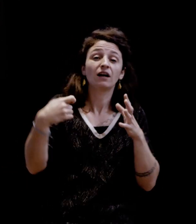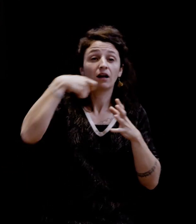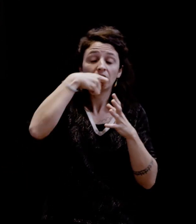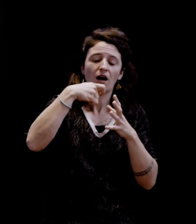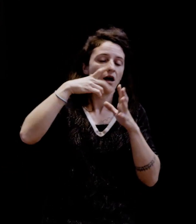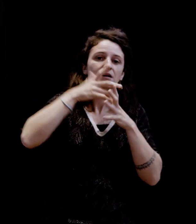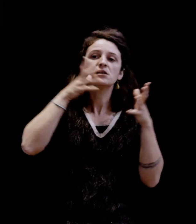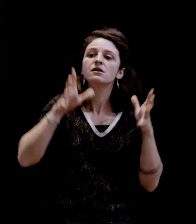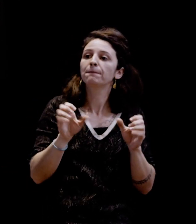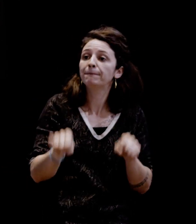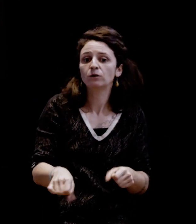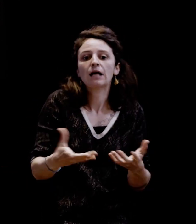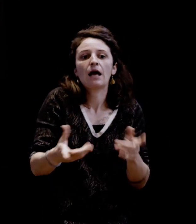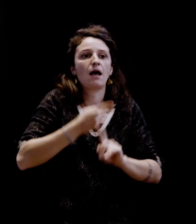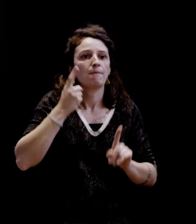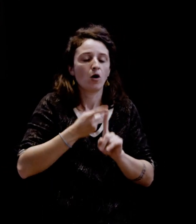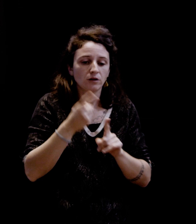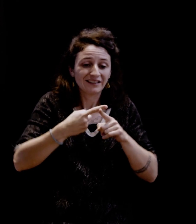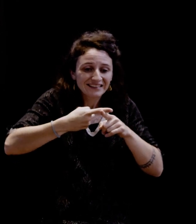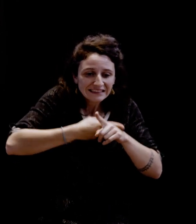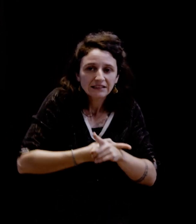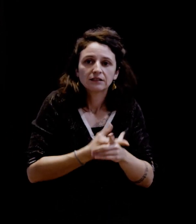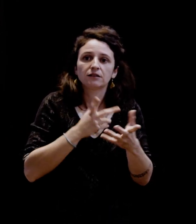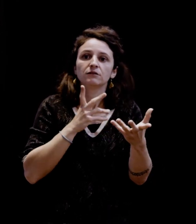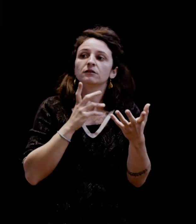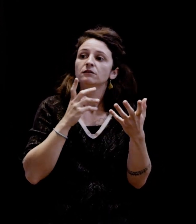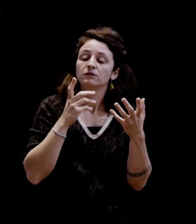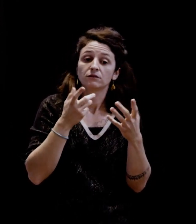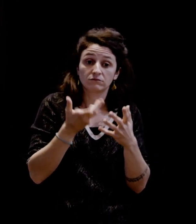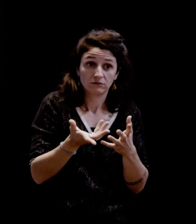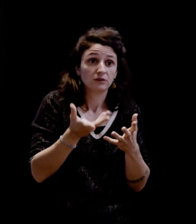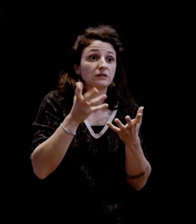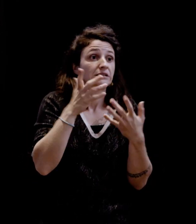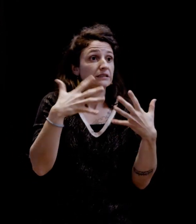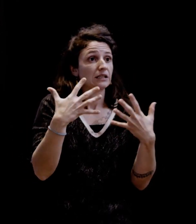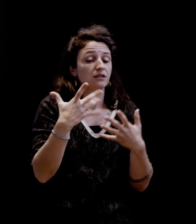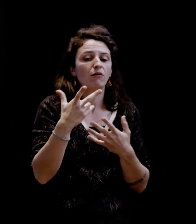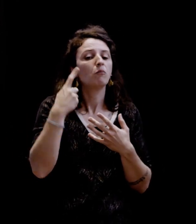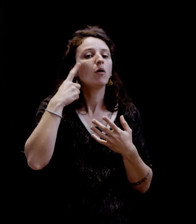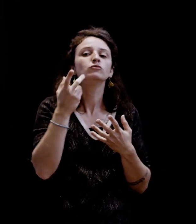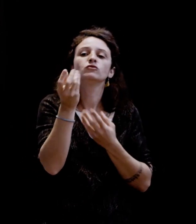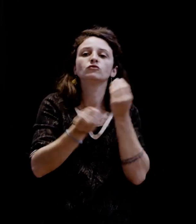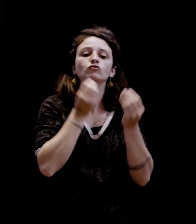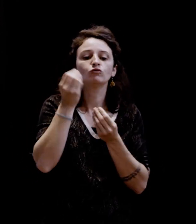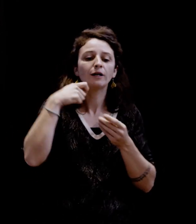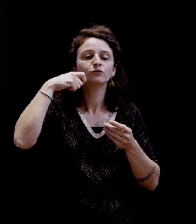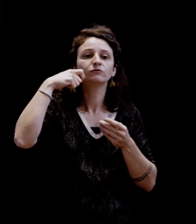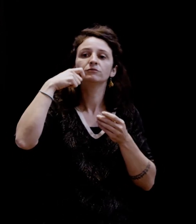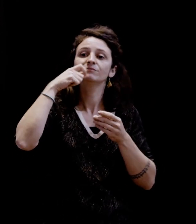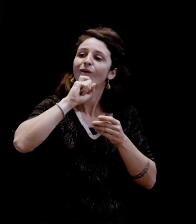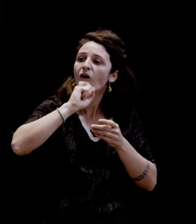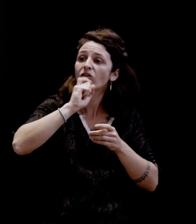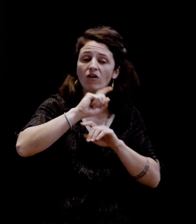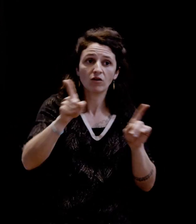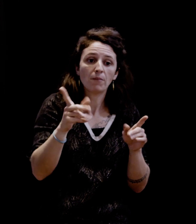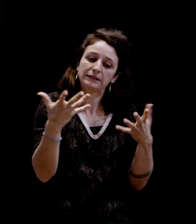important et vraiment, on peut croire que c'est pas comme soigner les dents, mais c'est déjà le début du soin quand on a un environnement qui est